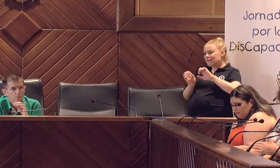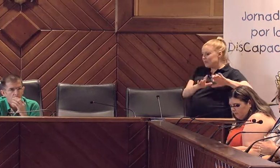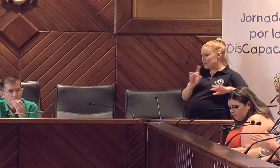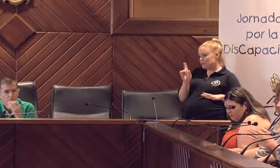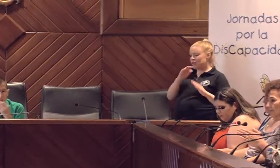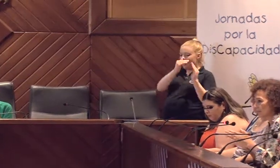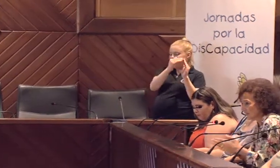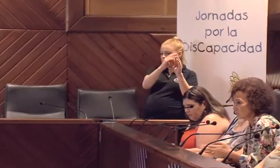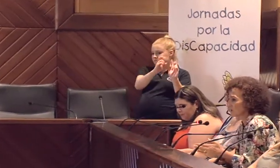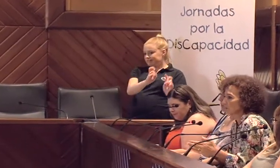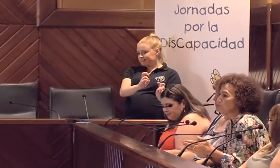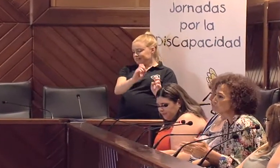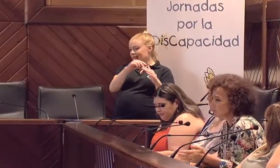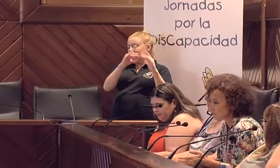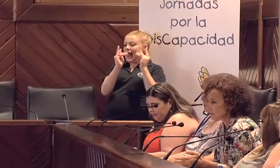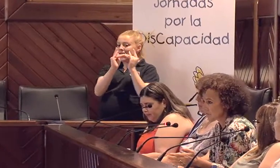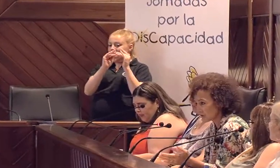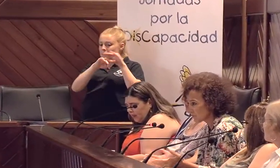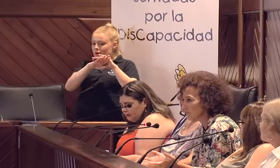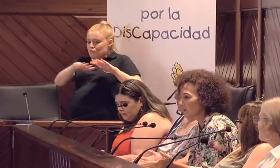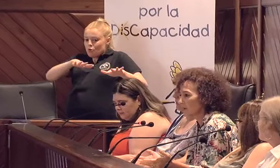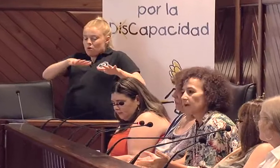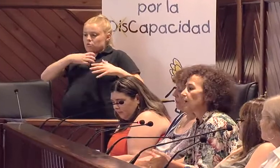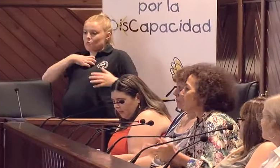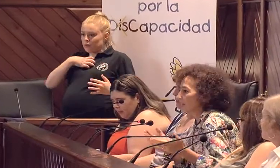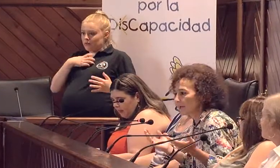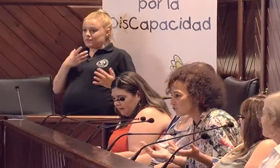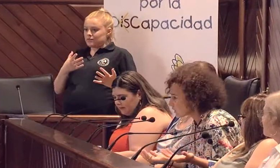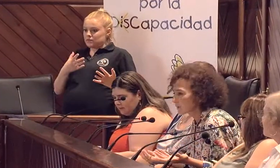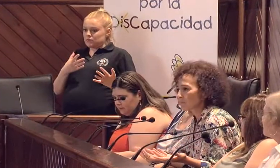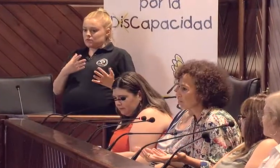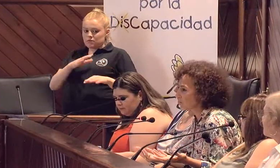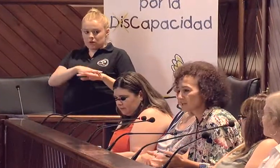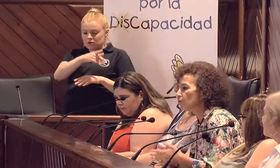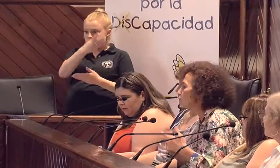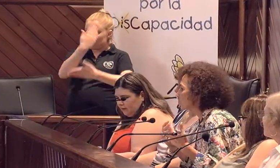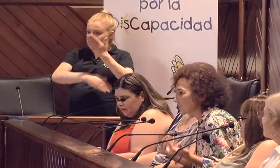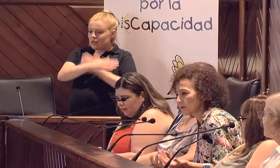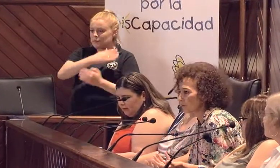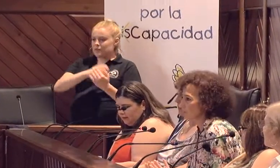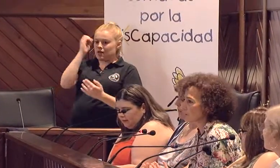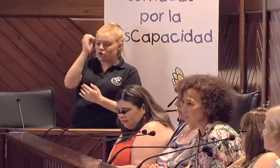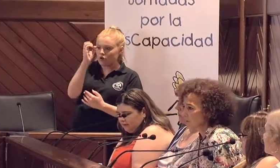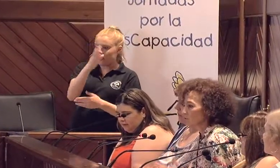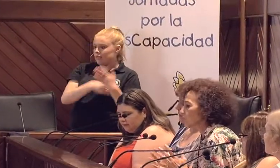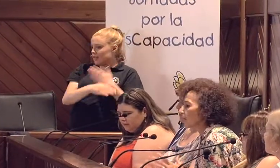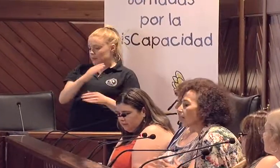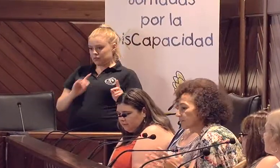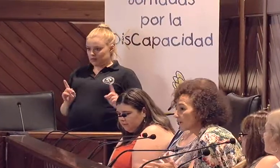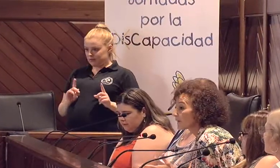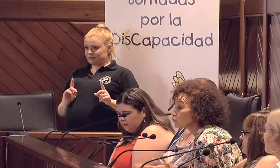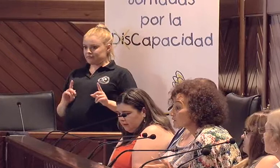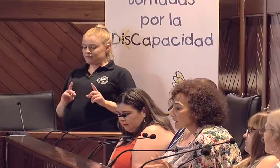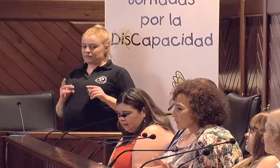sus casas, en las camas, inmovilizadas totalmente, para ellos no hay discapacidad, ni hay jornada de discapacidad. Entonces,